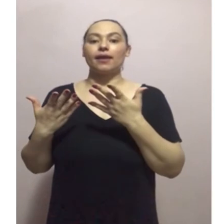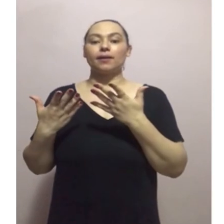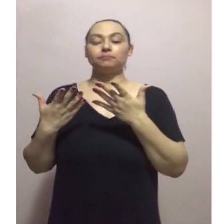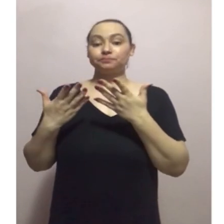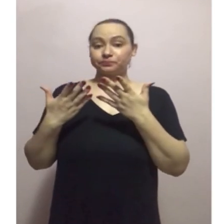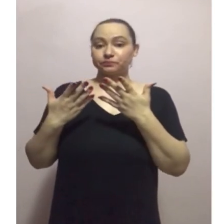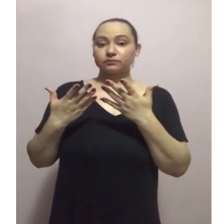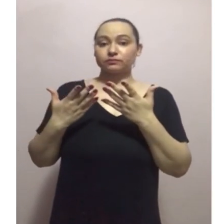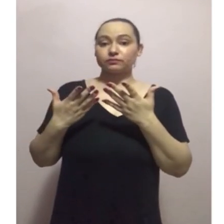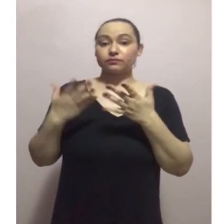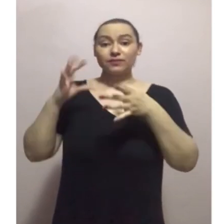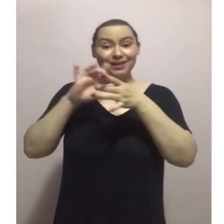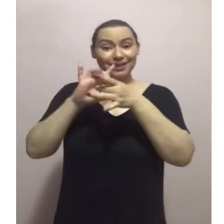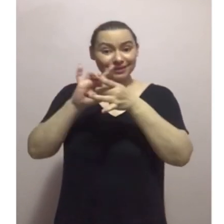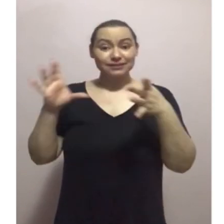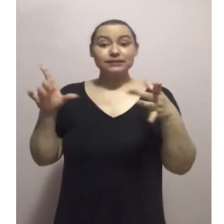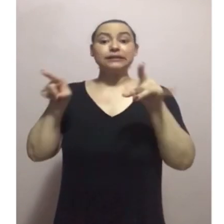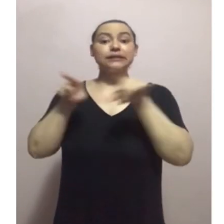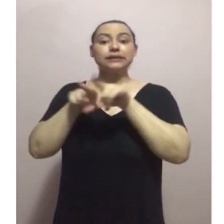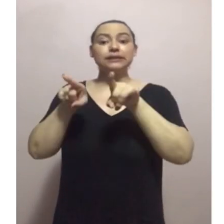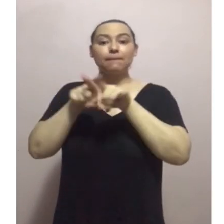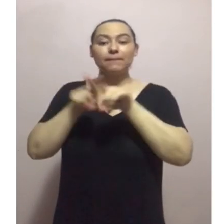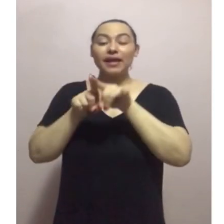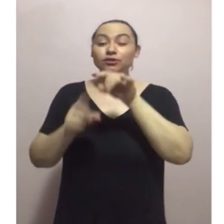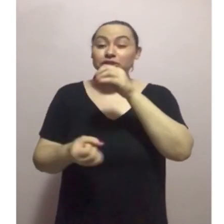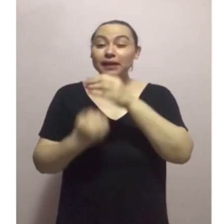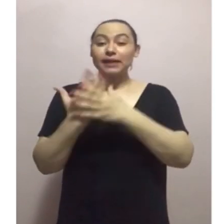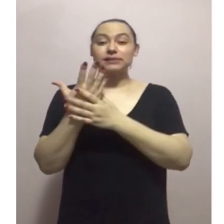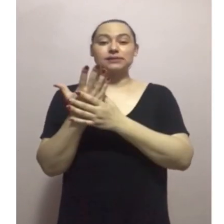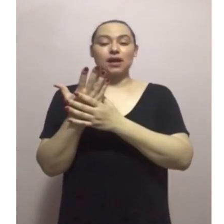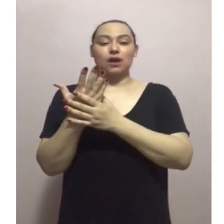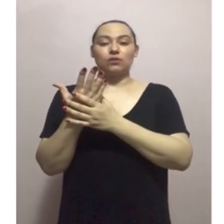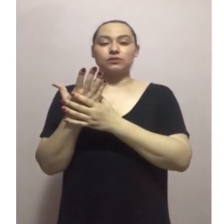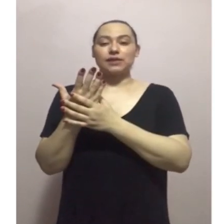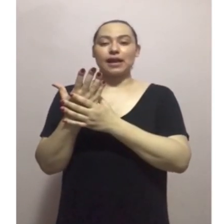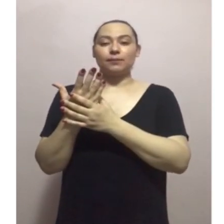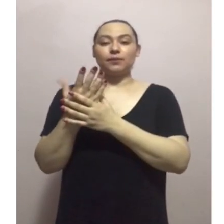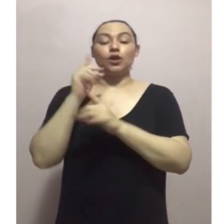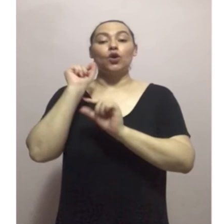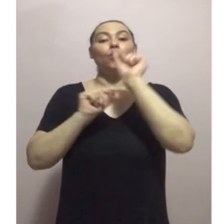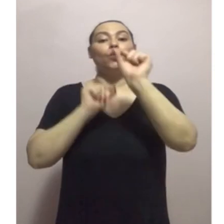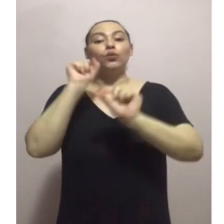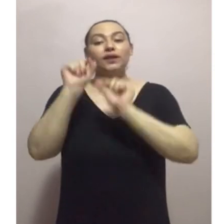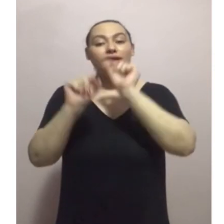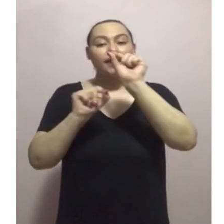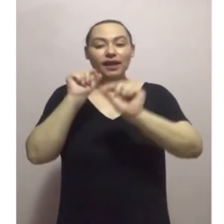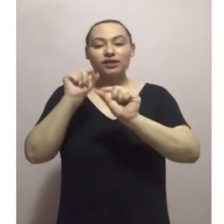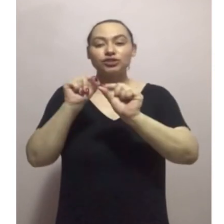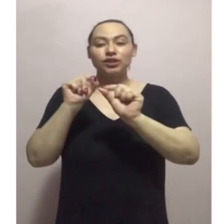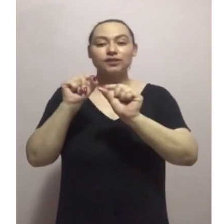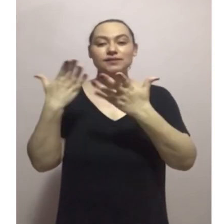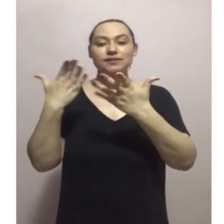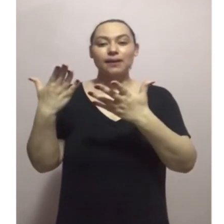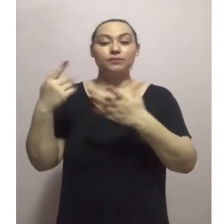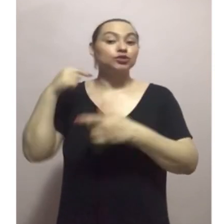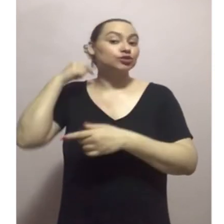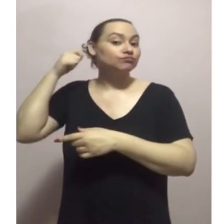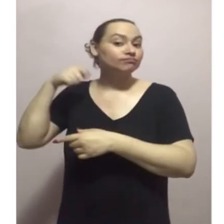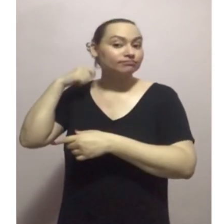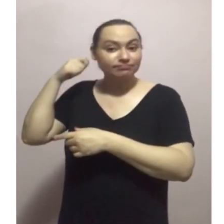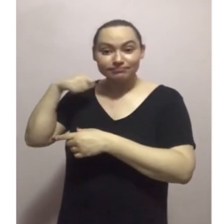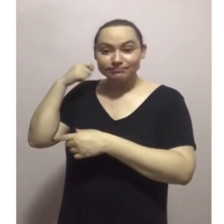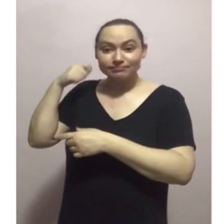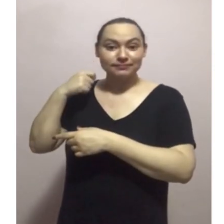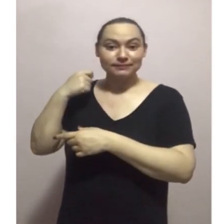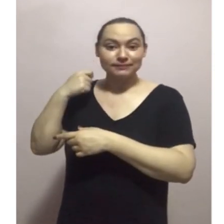Júlia Medeiros, Rose Brant, e essa liberdade de criação, o que a gente recebeu de feedback dos